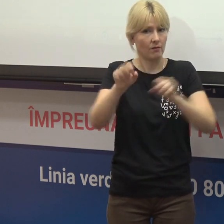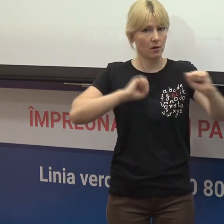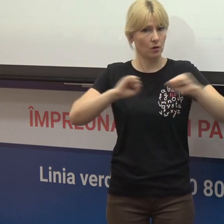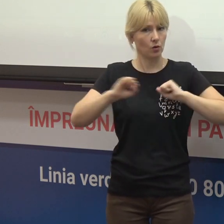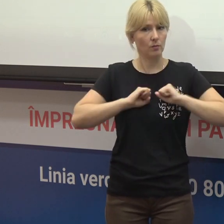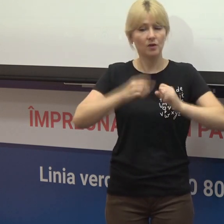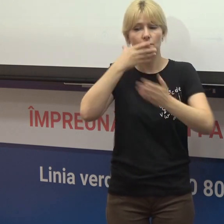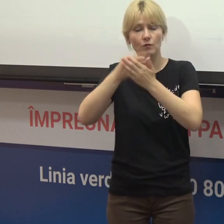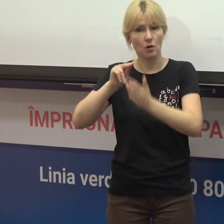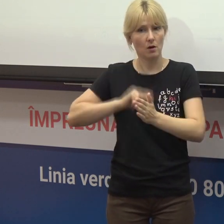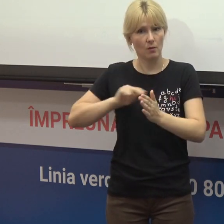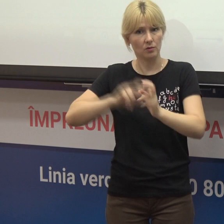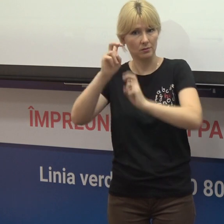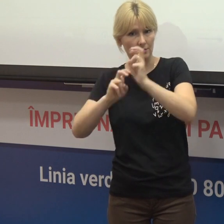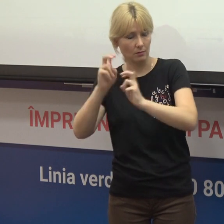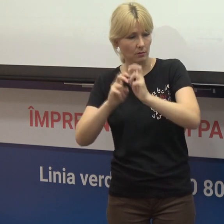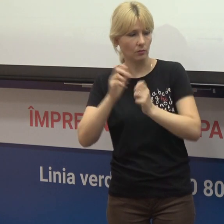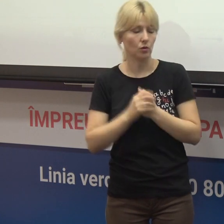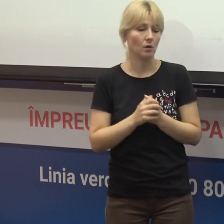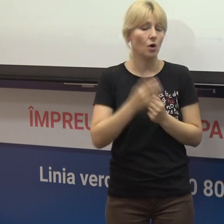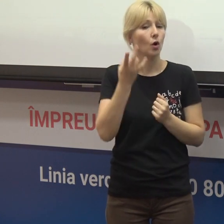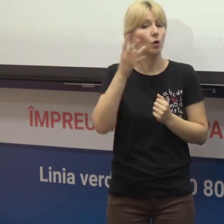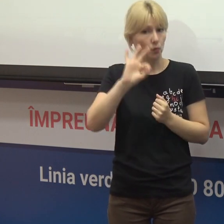instituțiilor și întreprinderilor, deci sunt